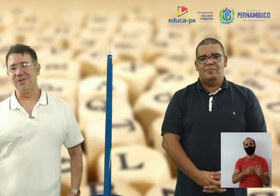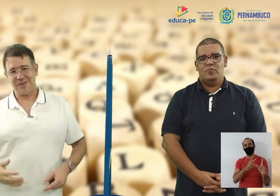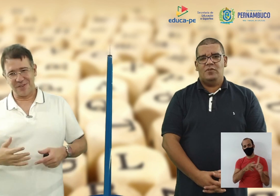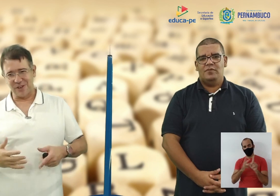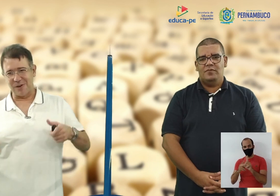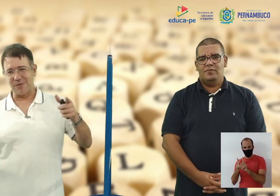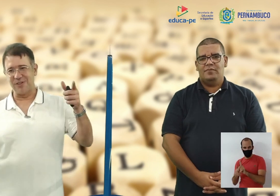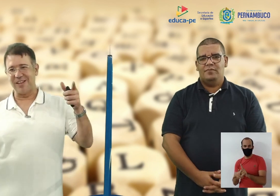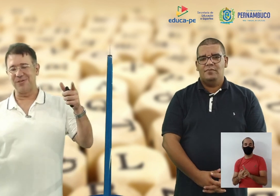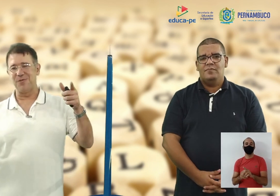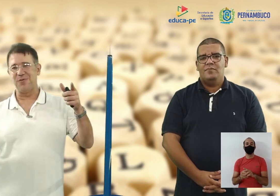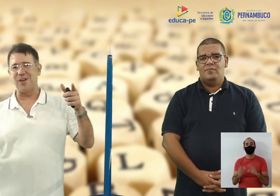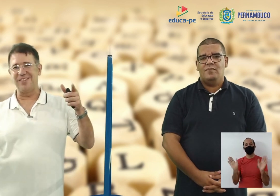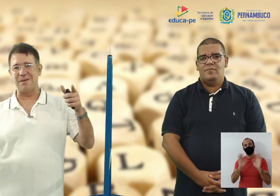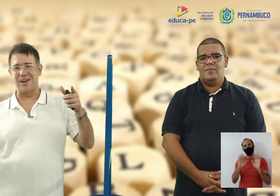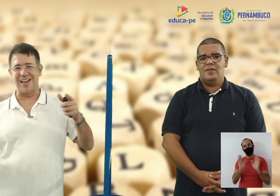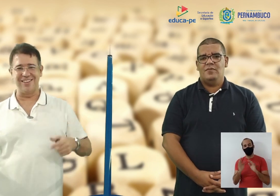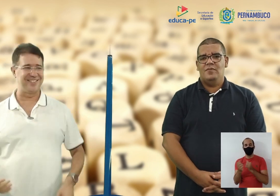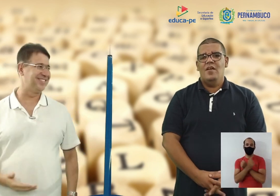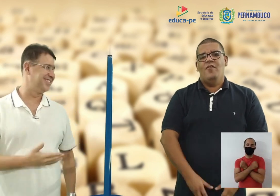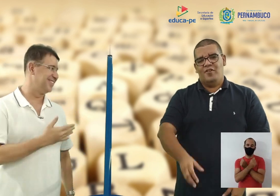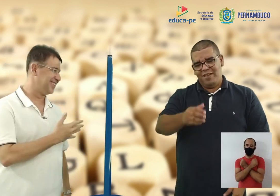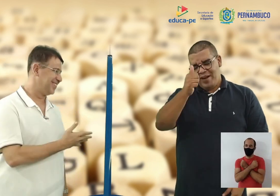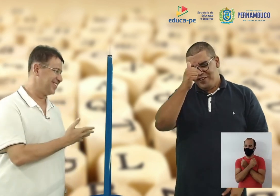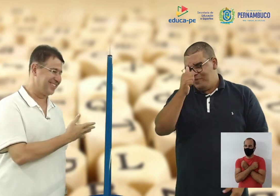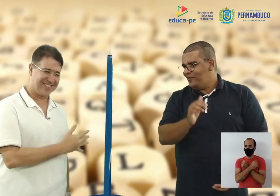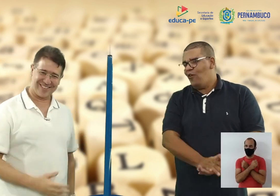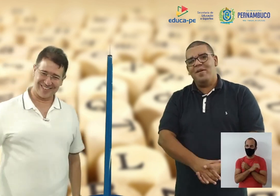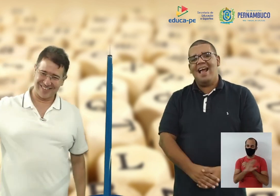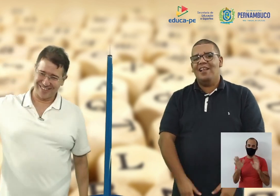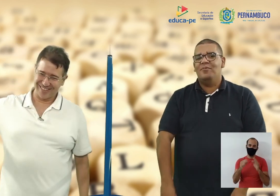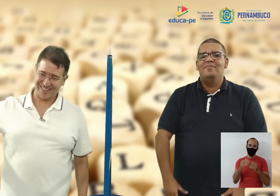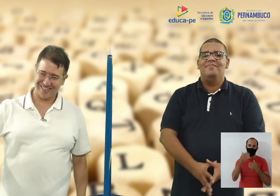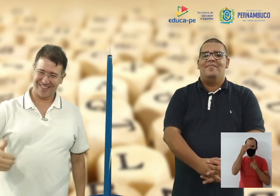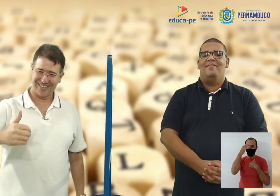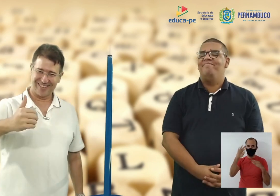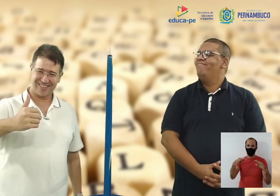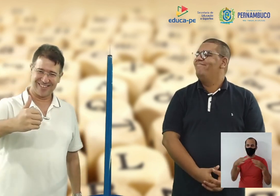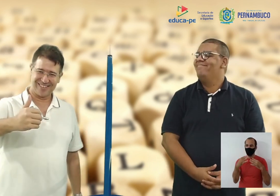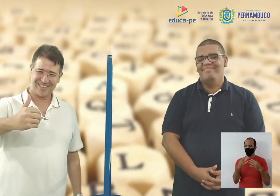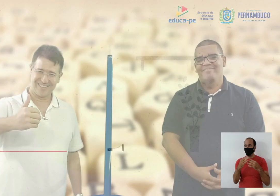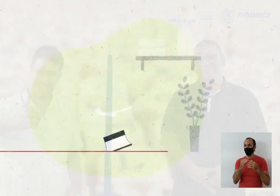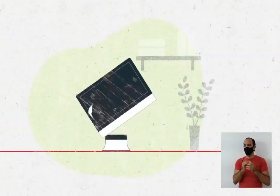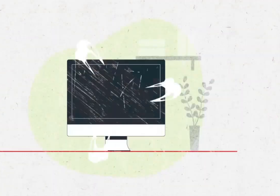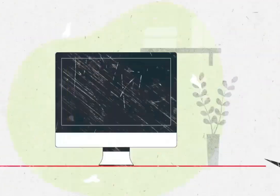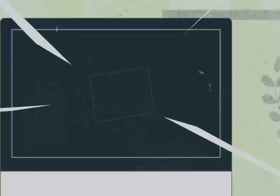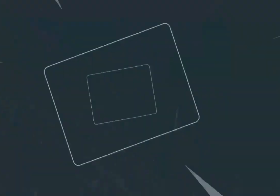Então, deixo para vocês um forte abraço. Forte abraço, pessoal. Obrigado.